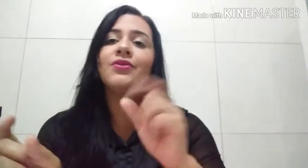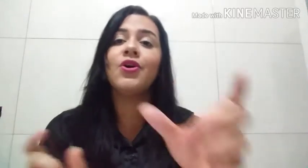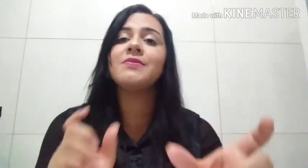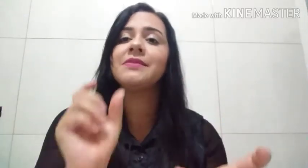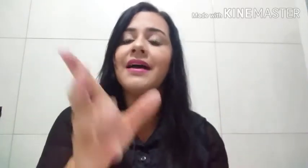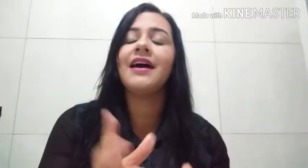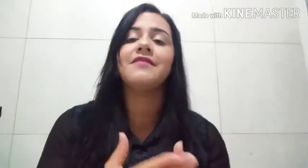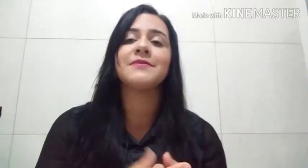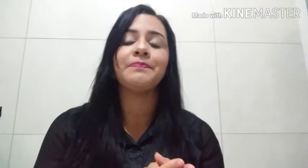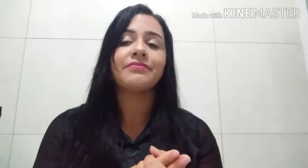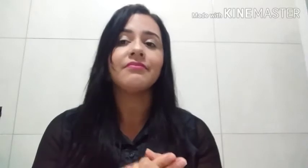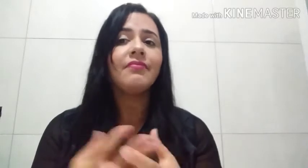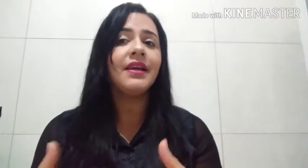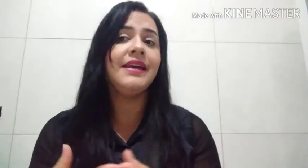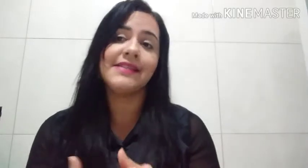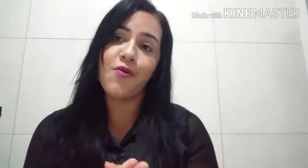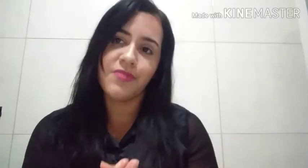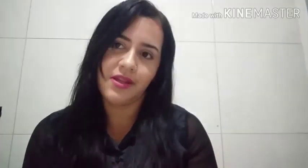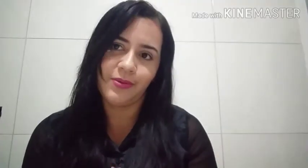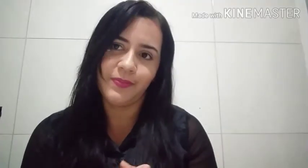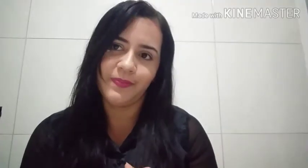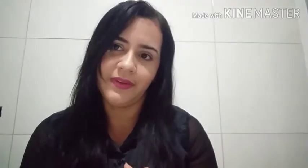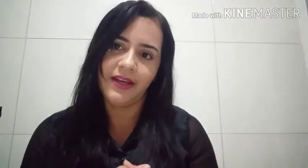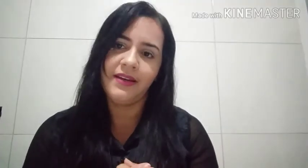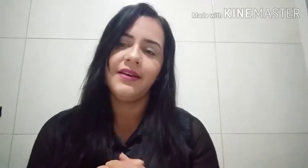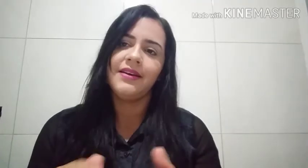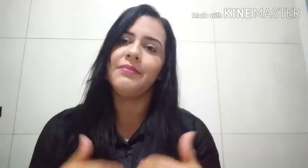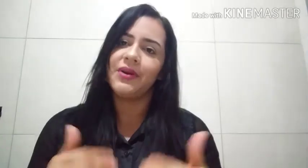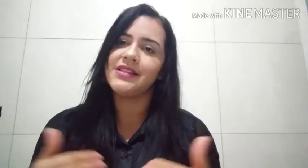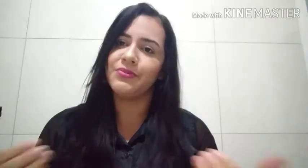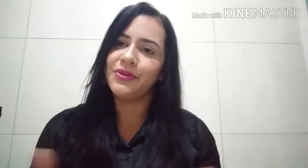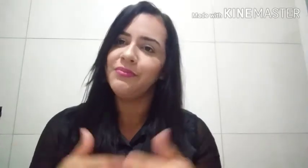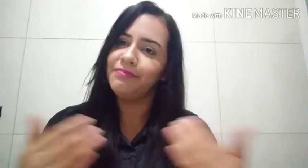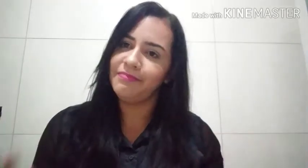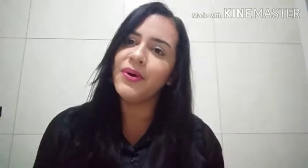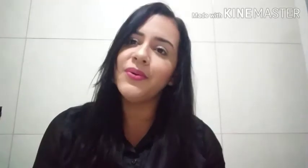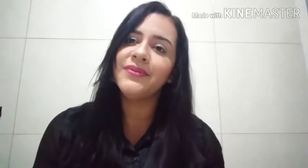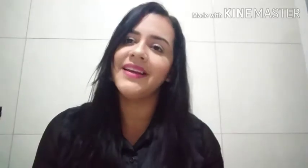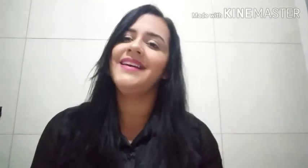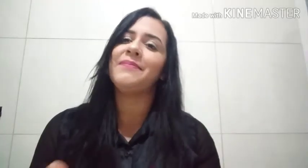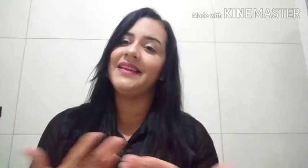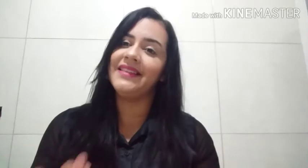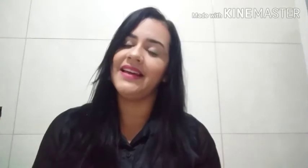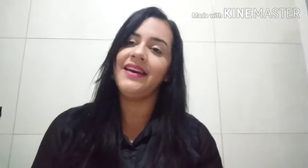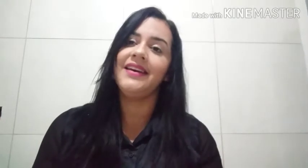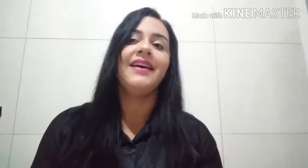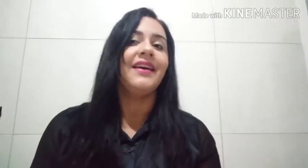nomes e palavras. E isso é um mito, né? Embora seja muito bom, né, aprender, e